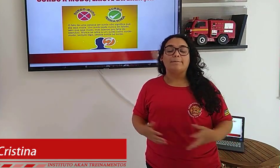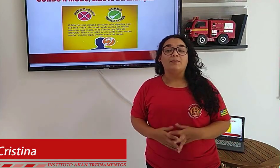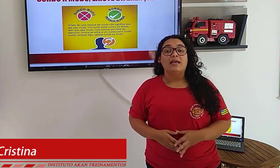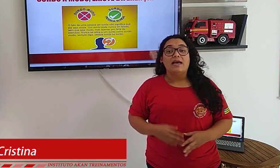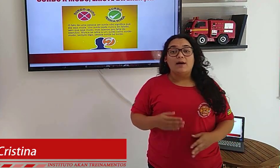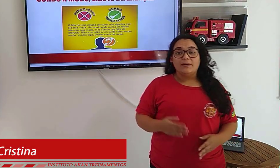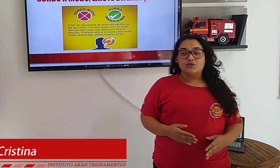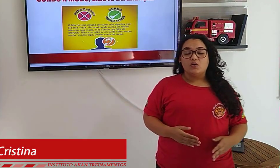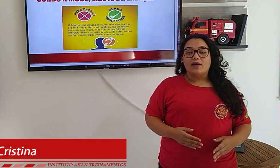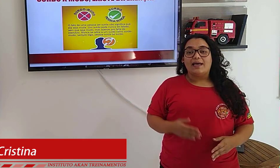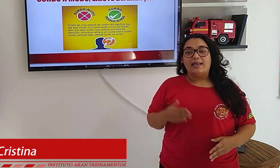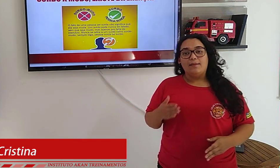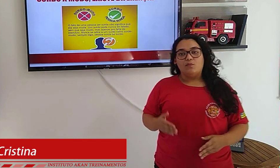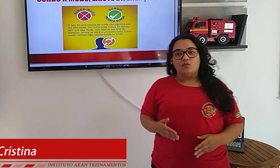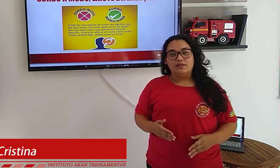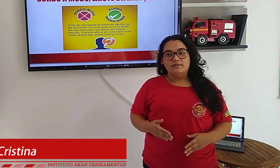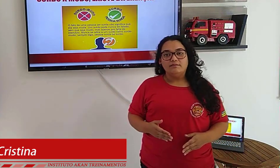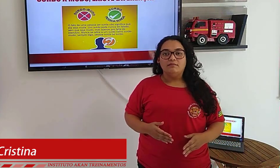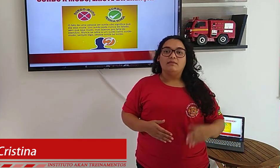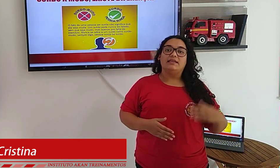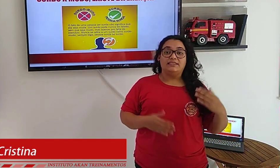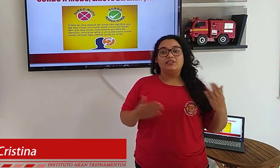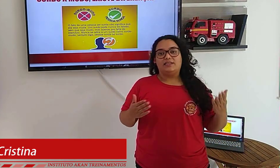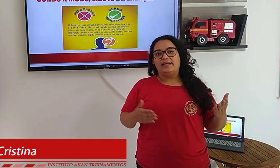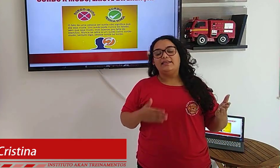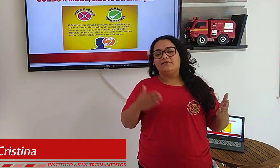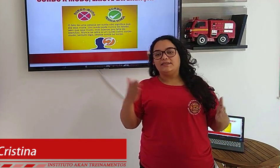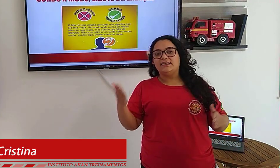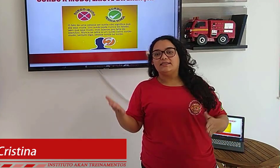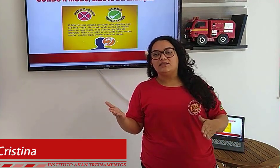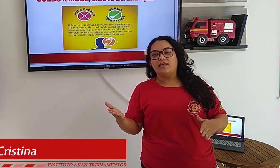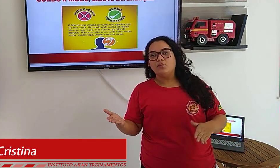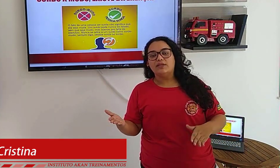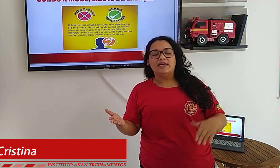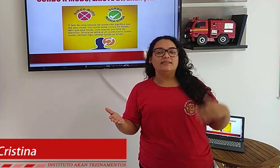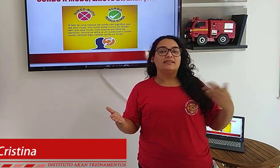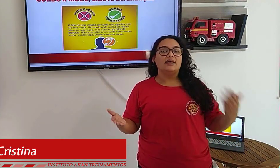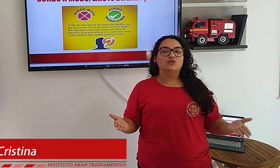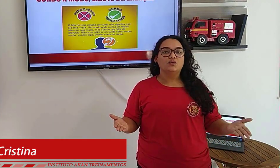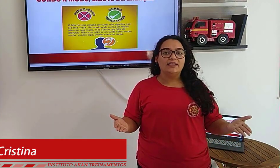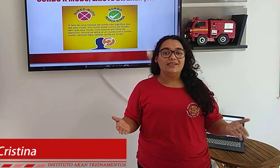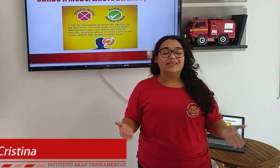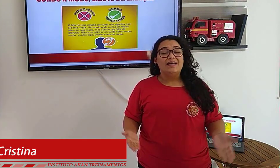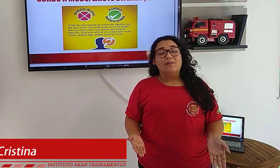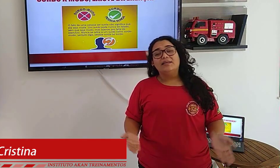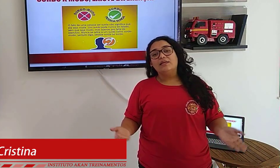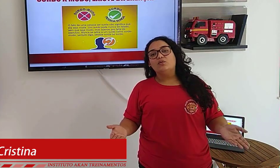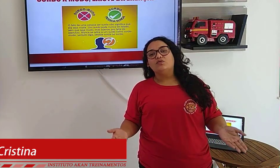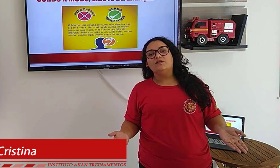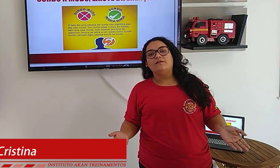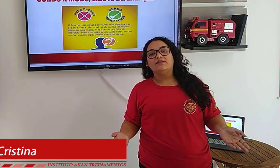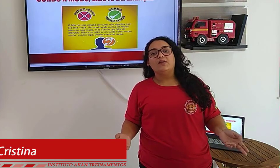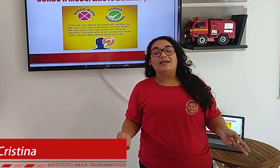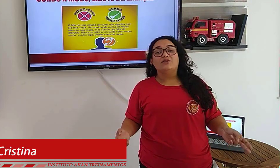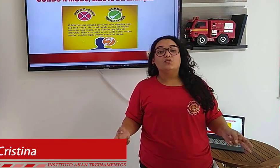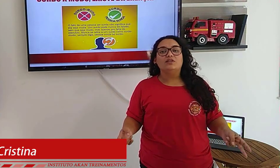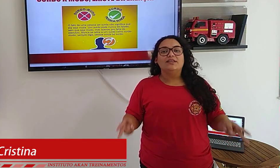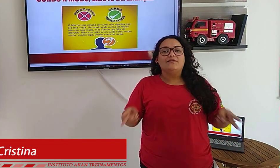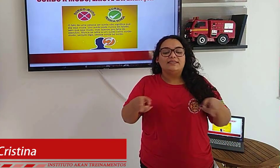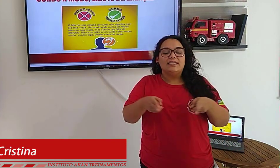A pessoa, ela é muda, existem, né, deficiências da mudez e da surdez, mas é muito difícil as duas deficiências